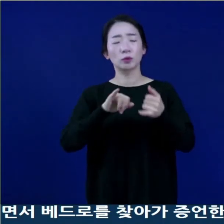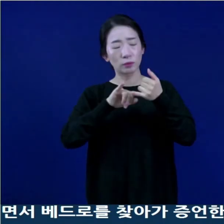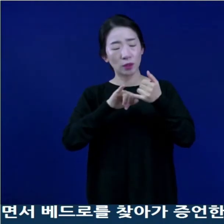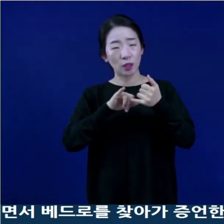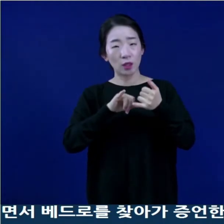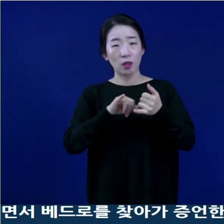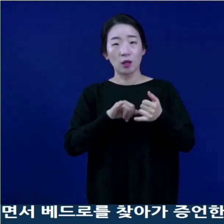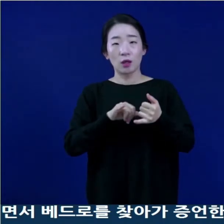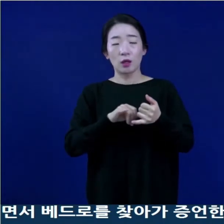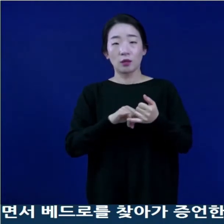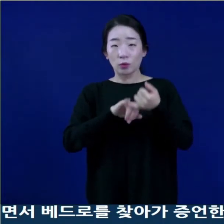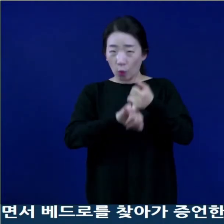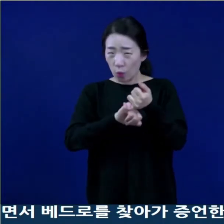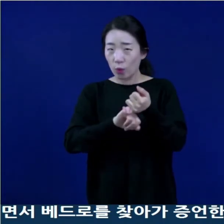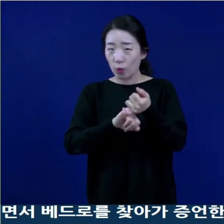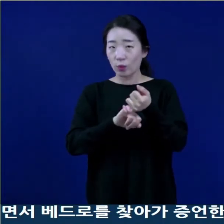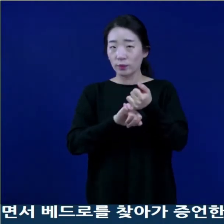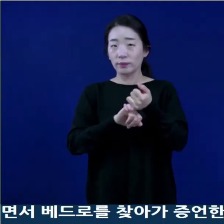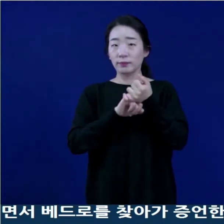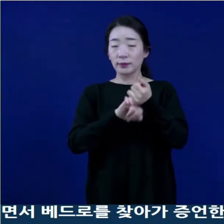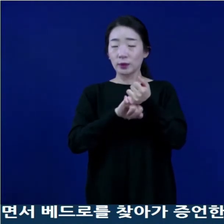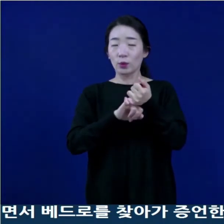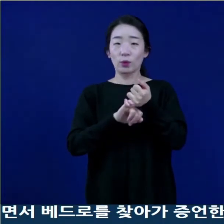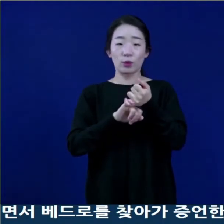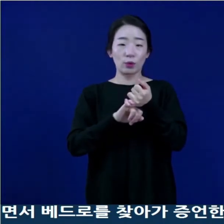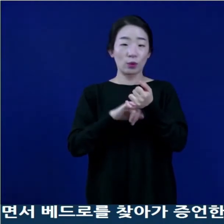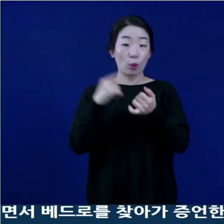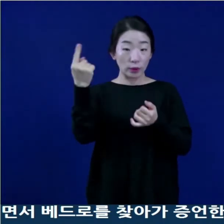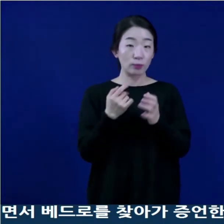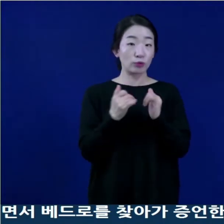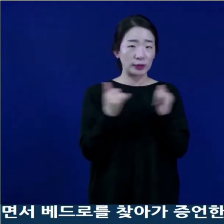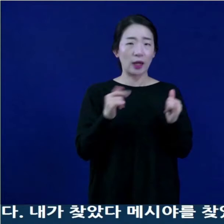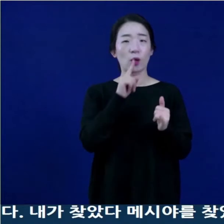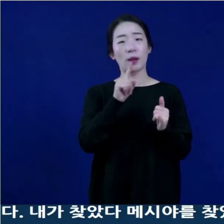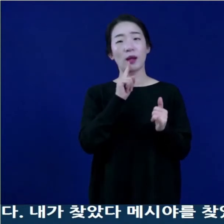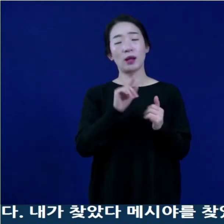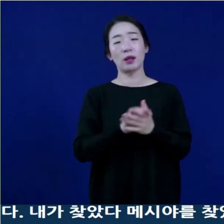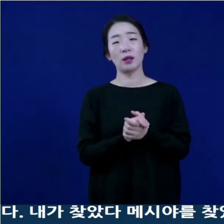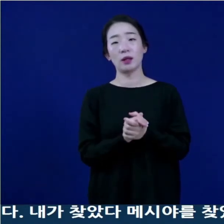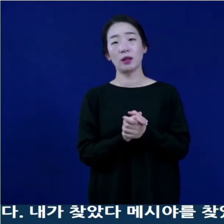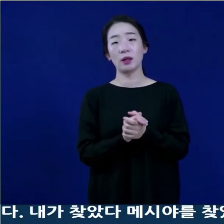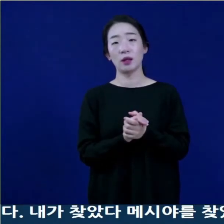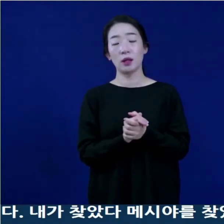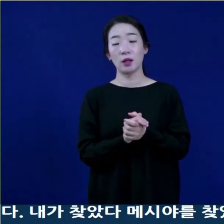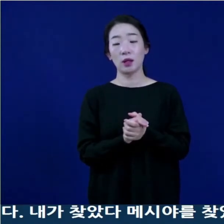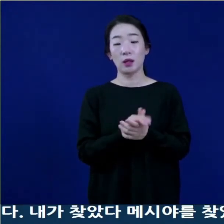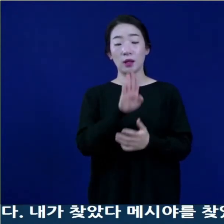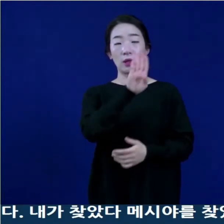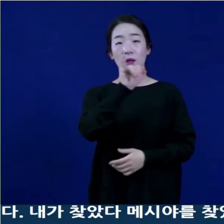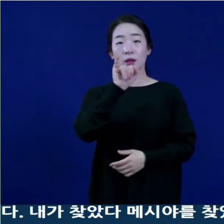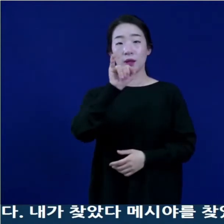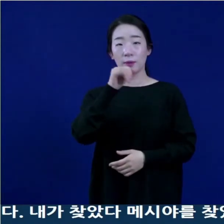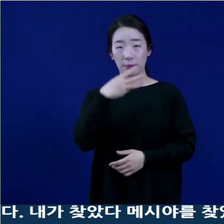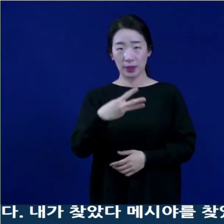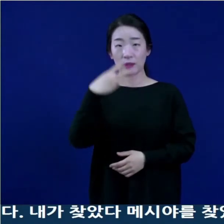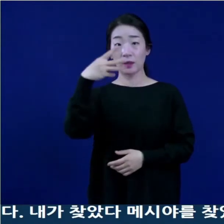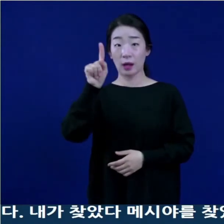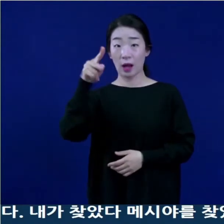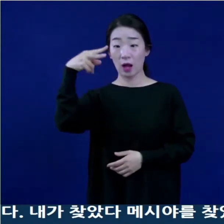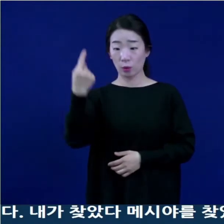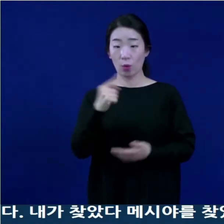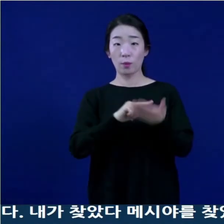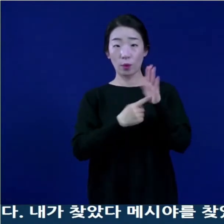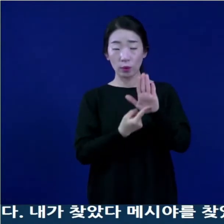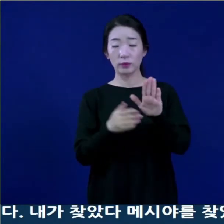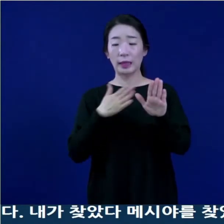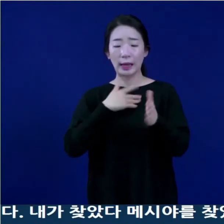그런 어법이라고 말씀드렸습니다. 여기에 빌라도가 내가 써야 할 것을 썼다, 이 말은 무슨 뜻이냐면